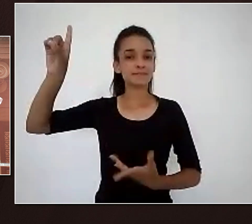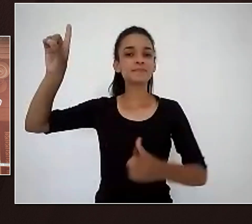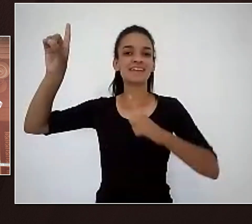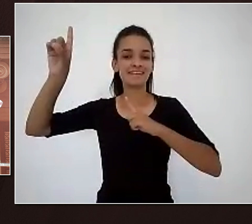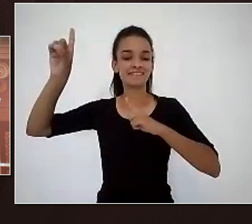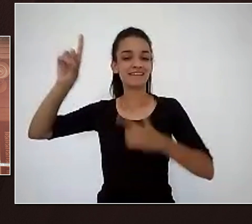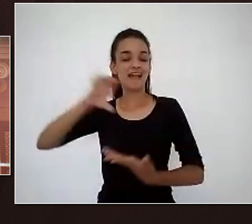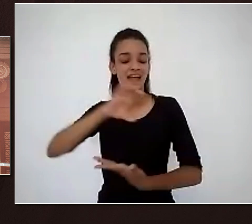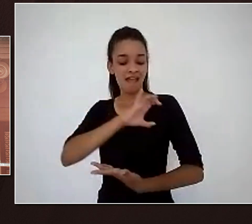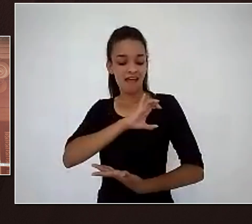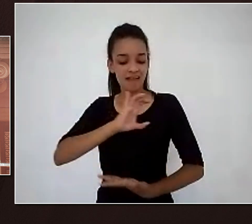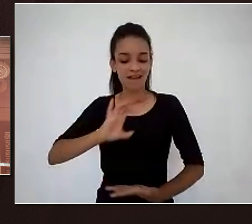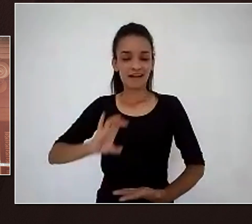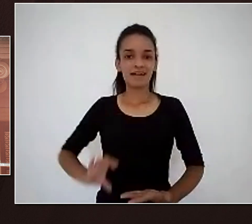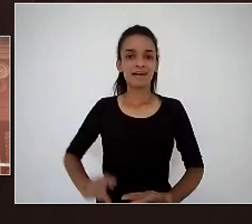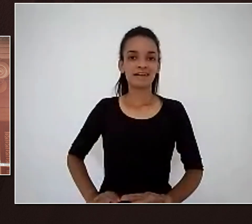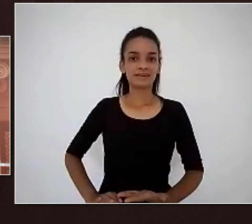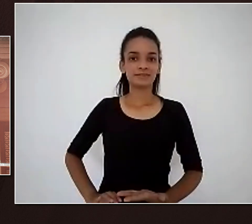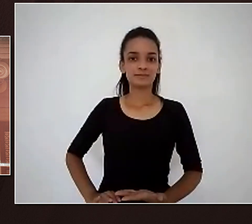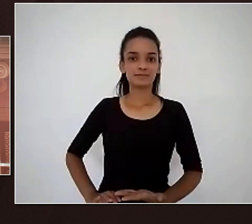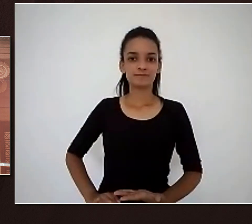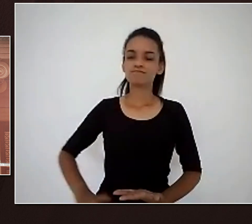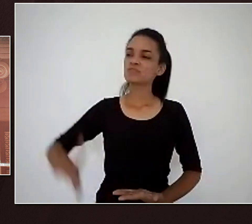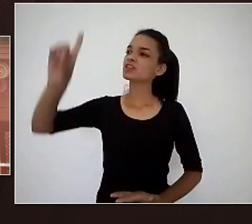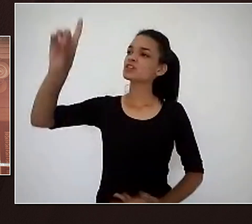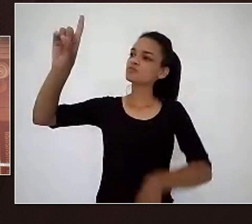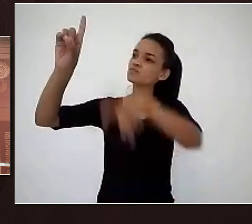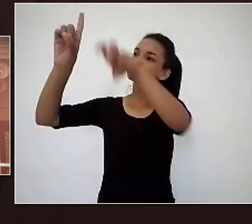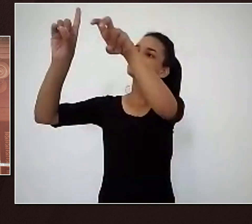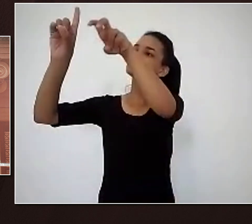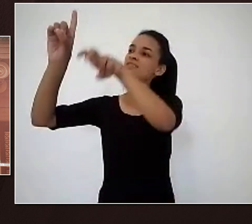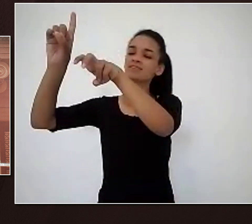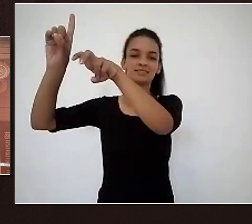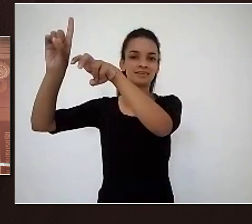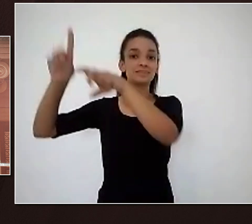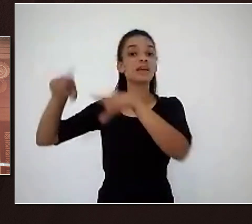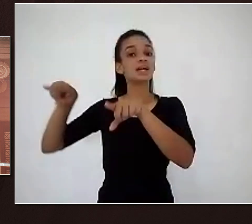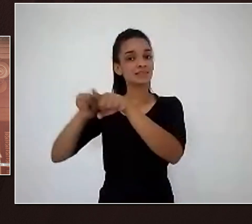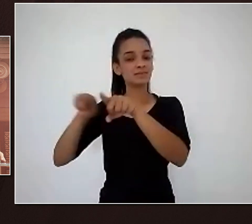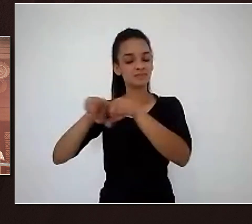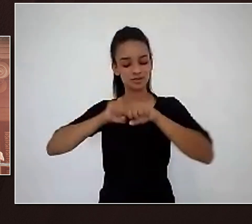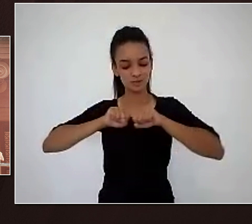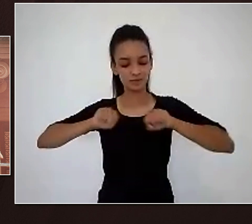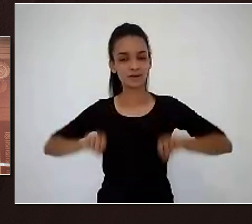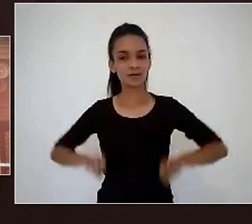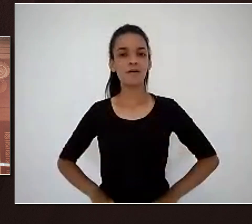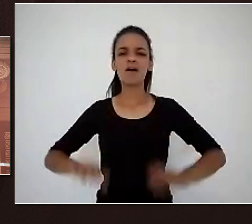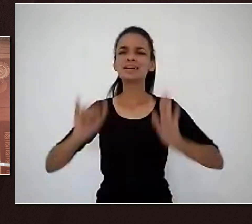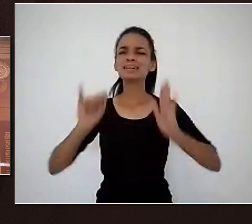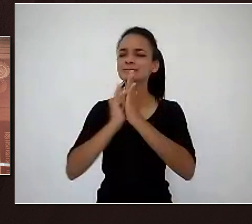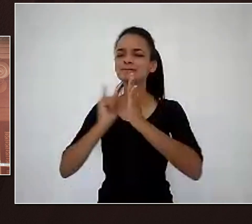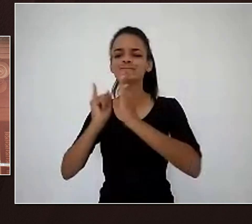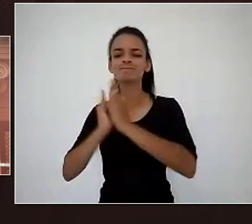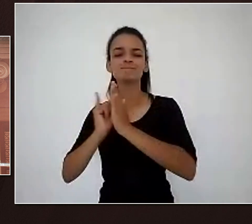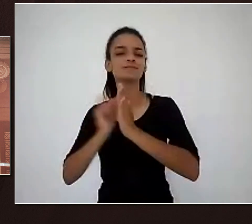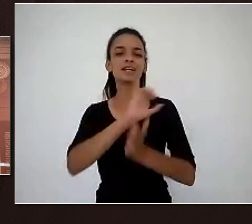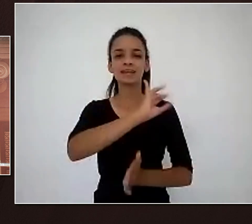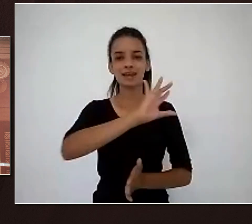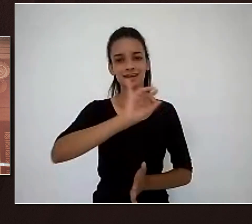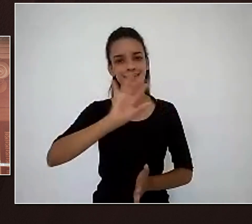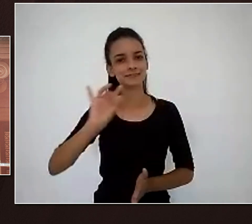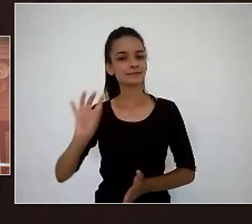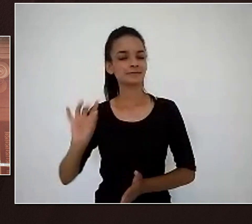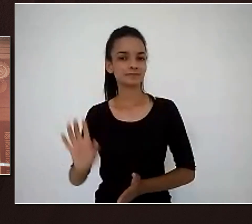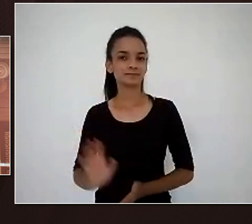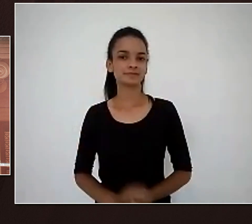à direita de Deus, ele é o sumo sacerdote que está orando por mim, está orando por você, tá? Bom,